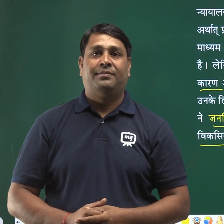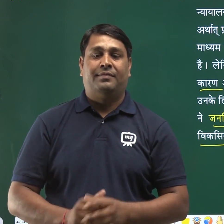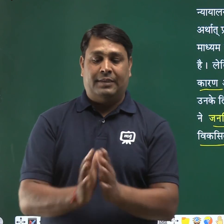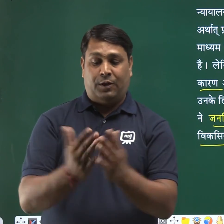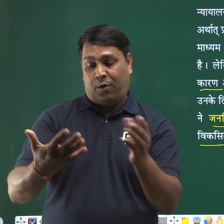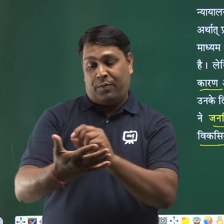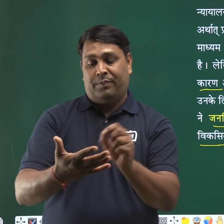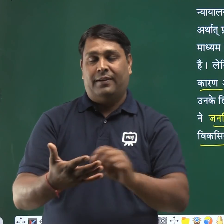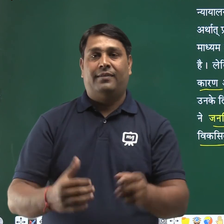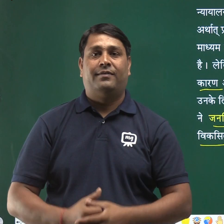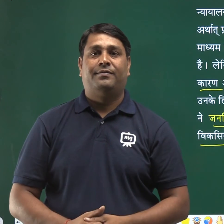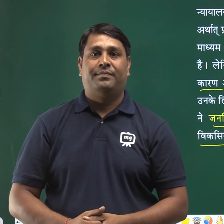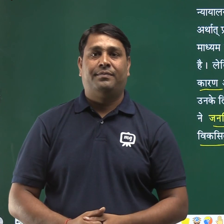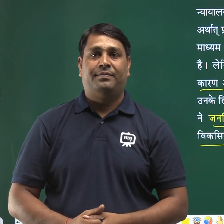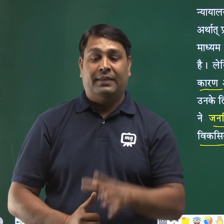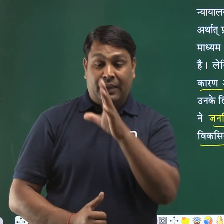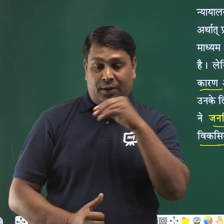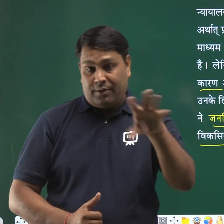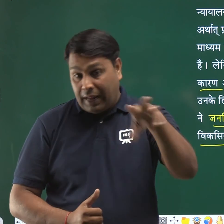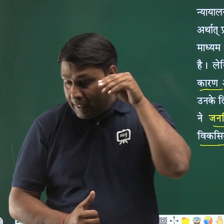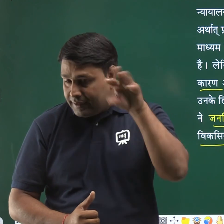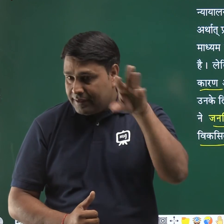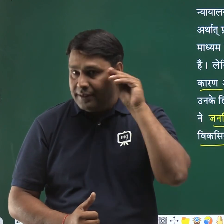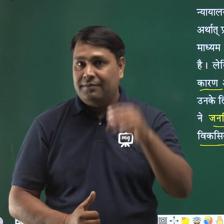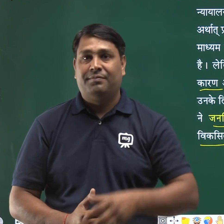में लिखना और याद करना।